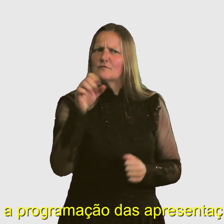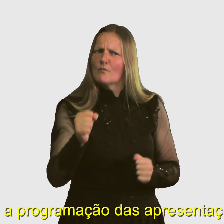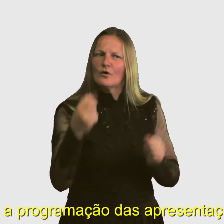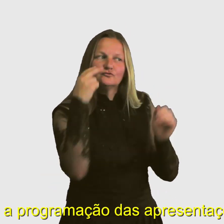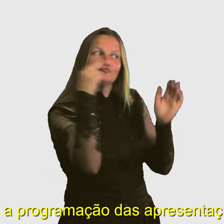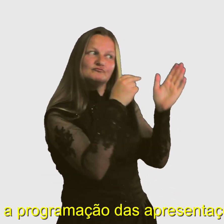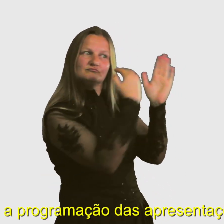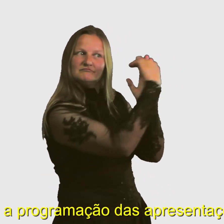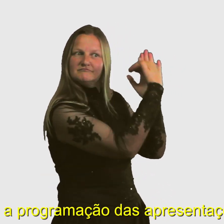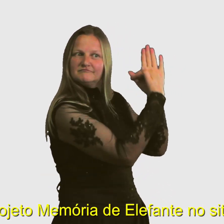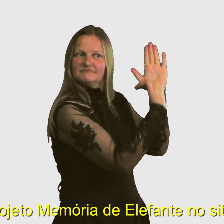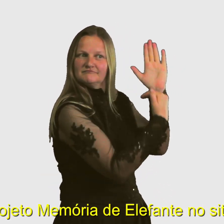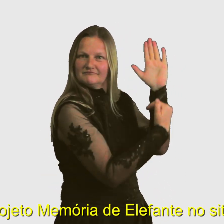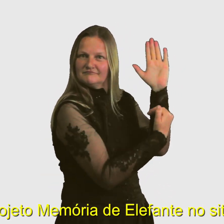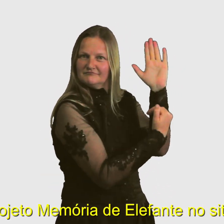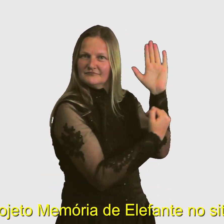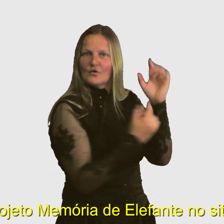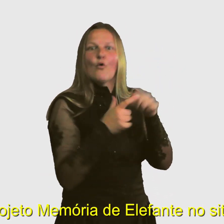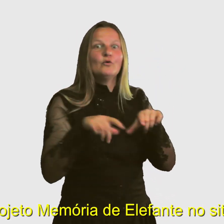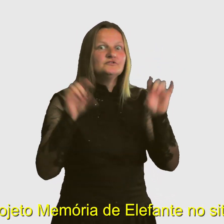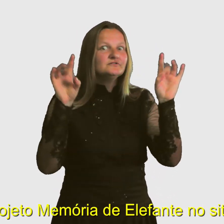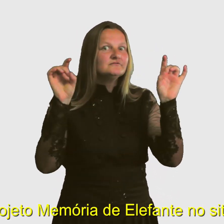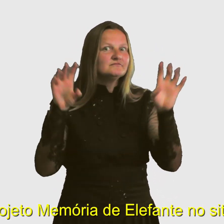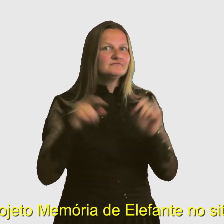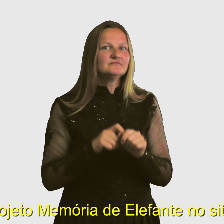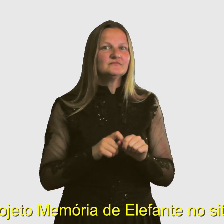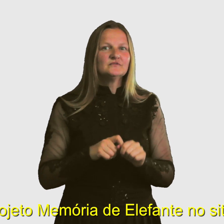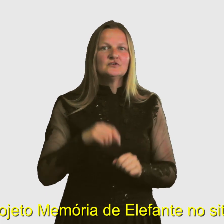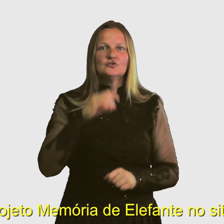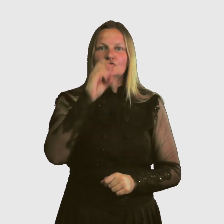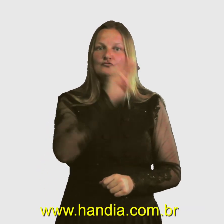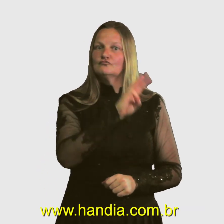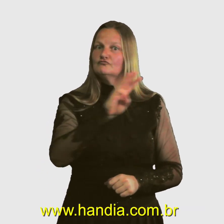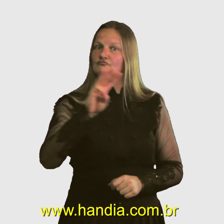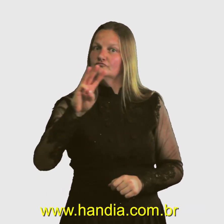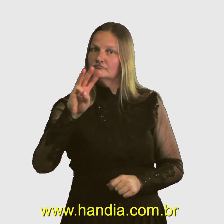das apresentações do projeto Memória de Elefante no site